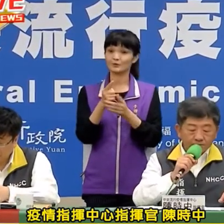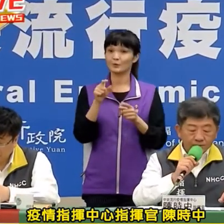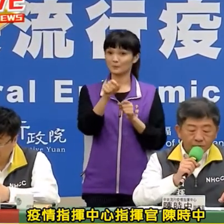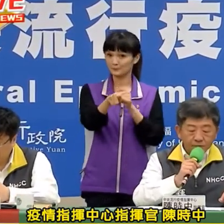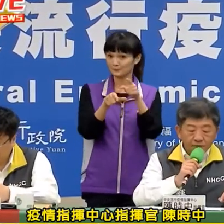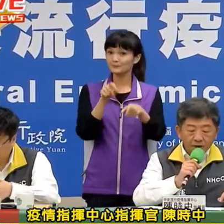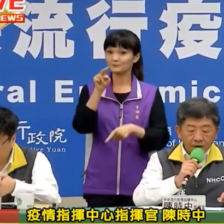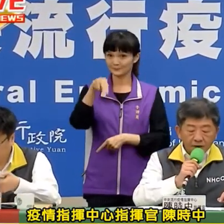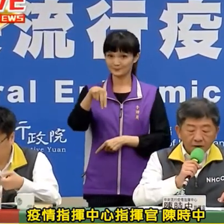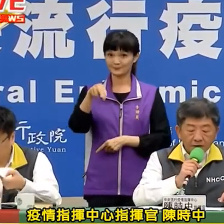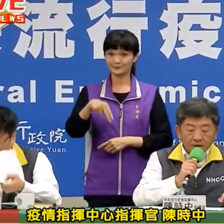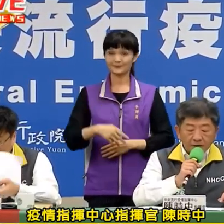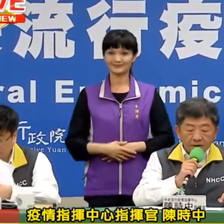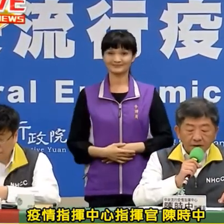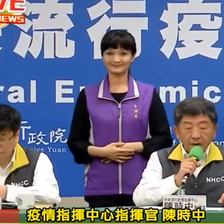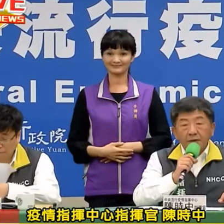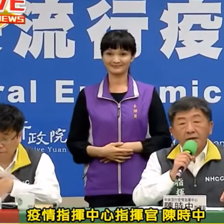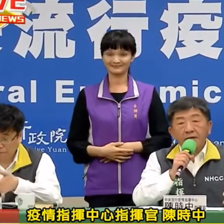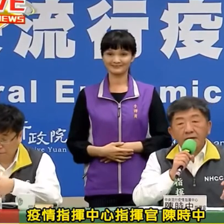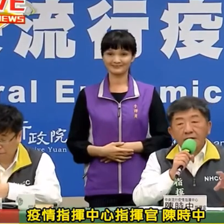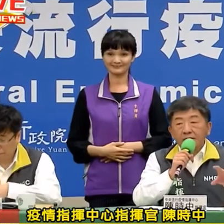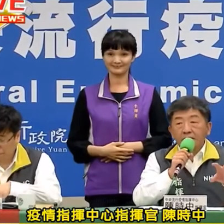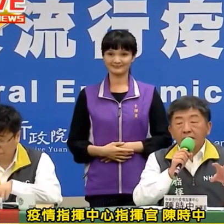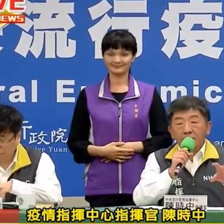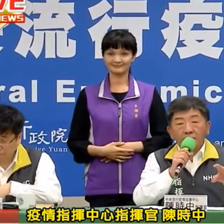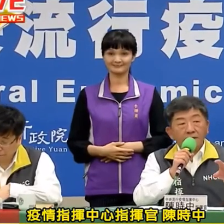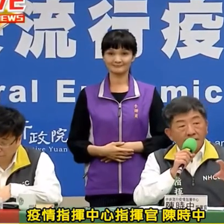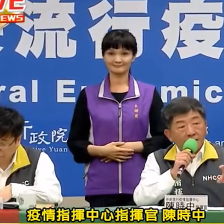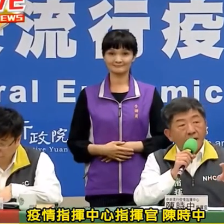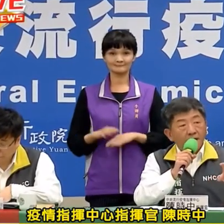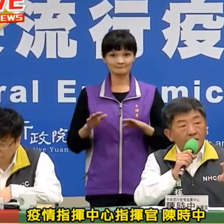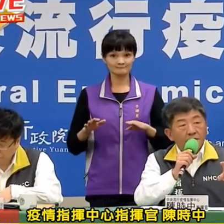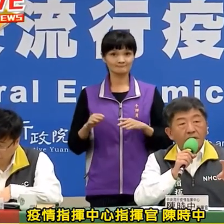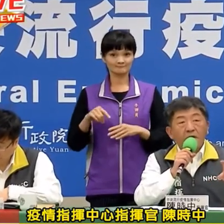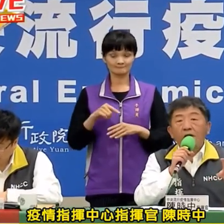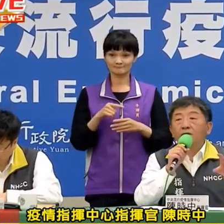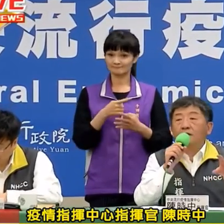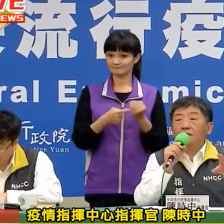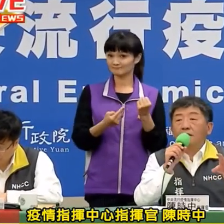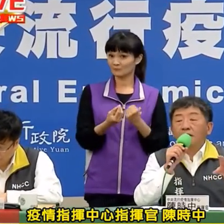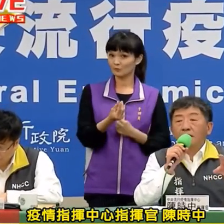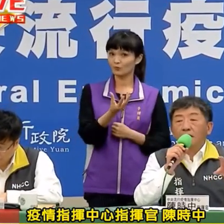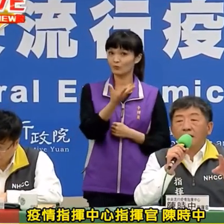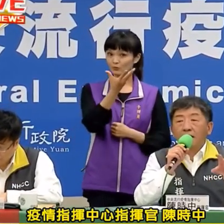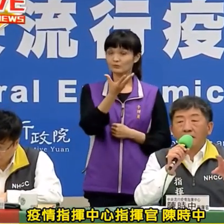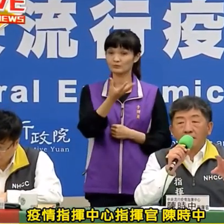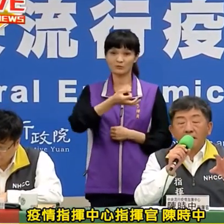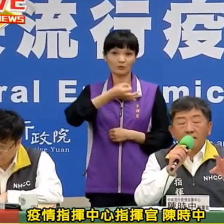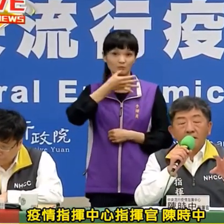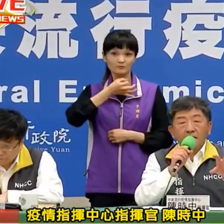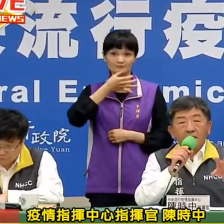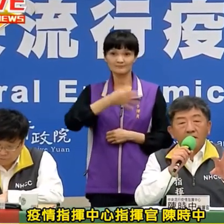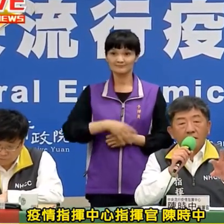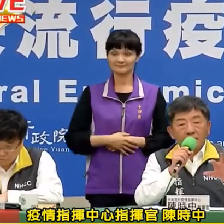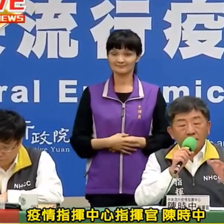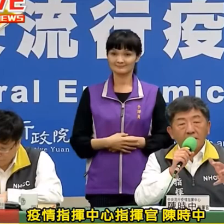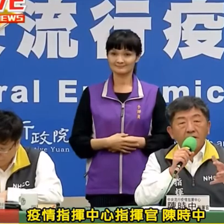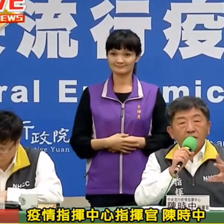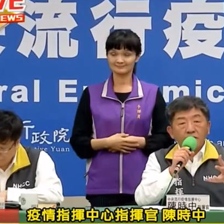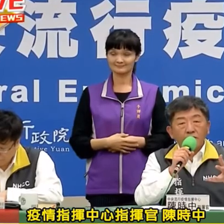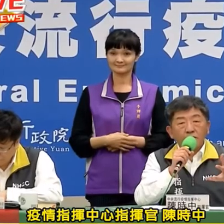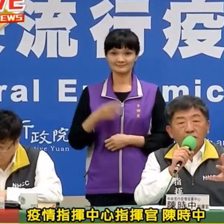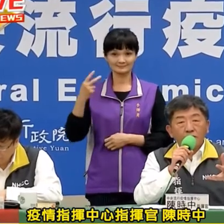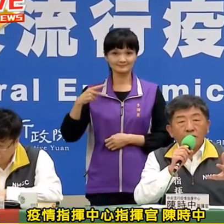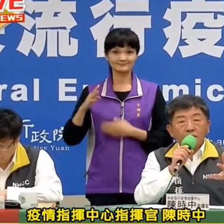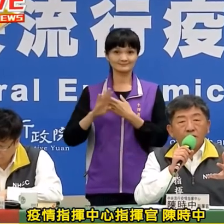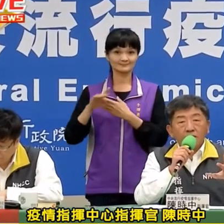以买所以在这里面应该让大家购买的量也会比较够了，好，哦，啊，另外好，哦，大家也